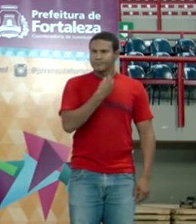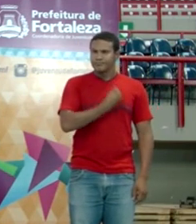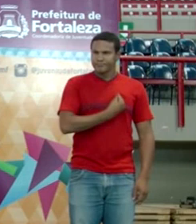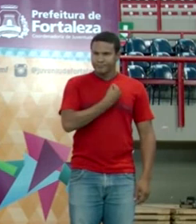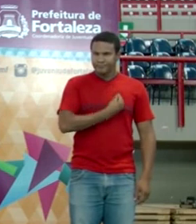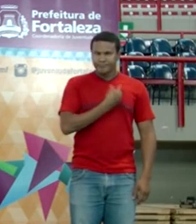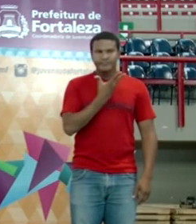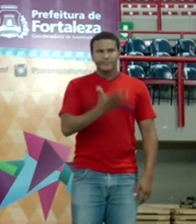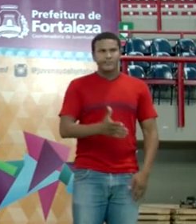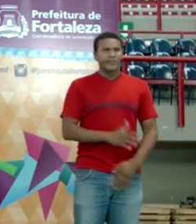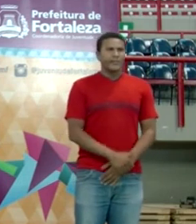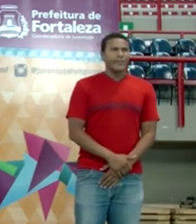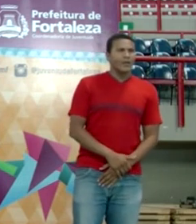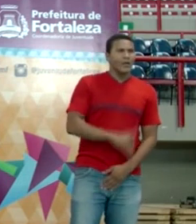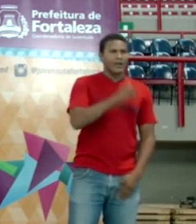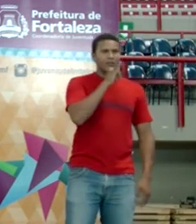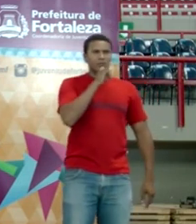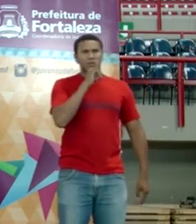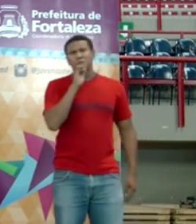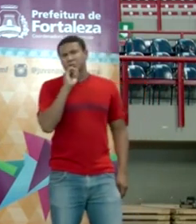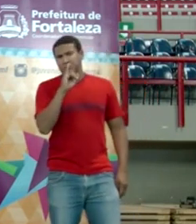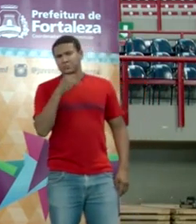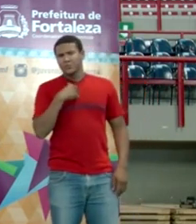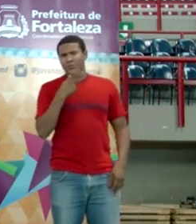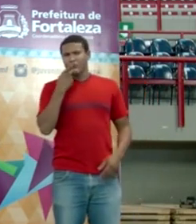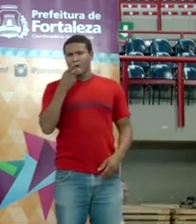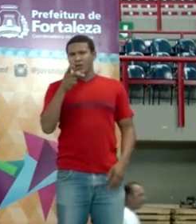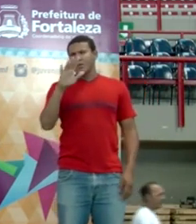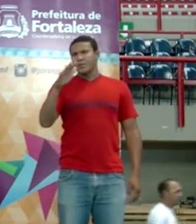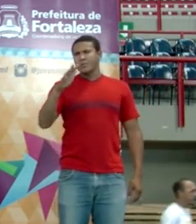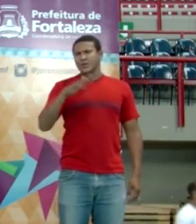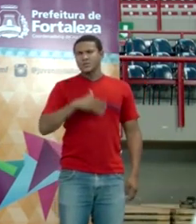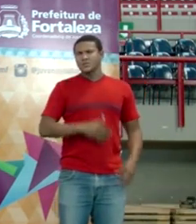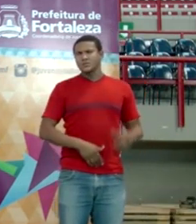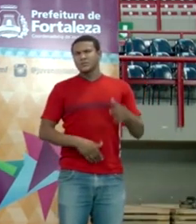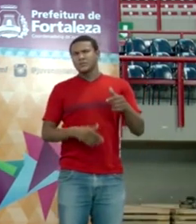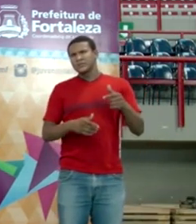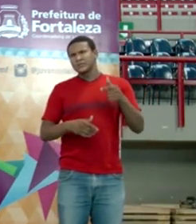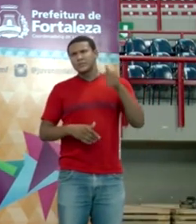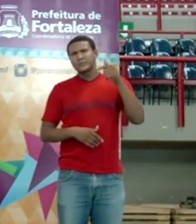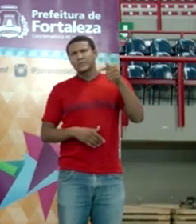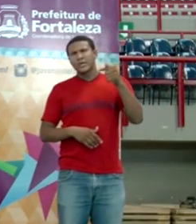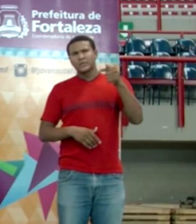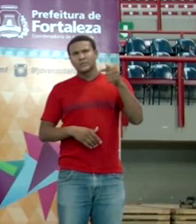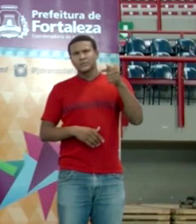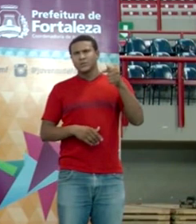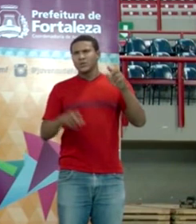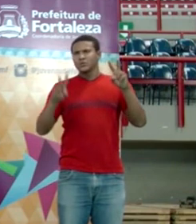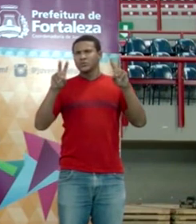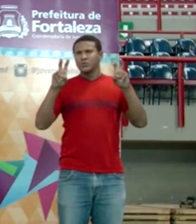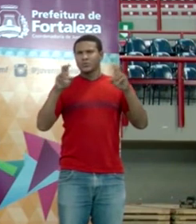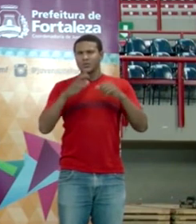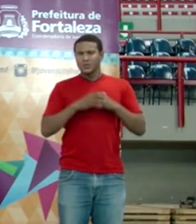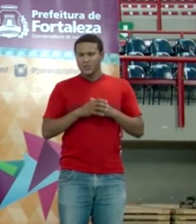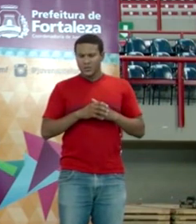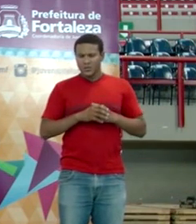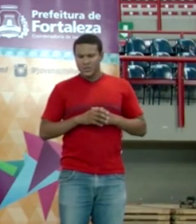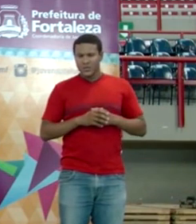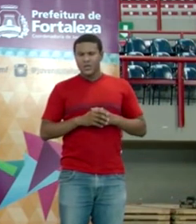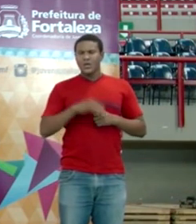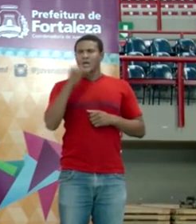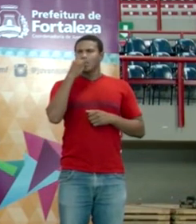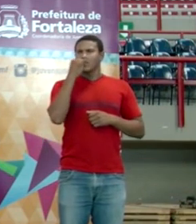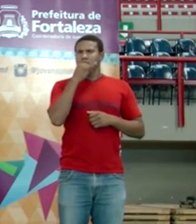disser para vocês que vão ter no mínimo 7 questões sobre energia na sua